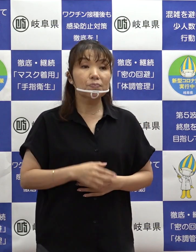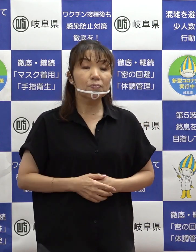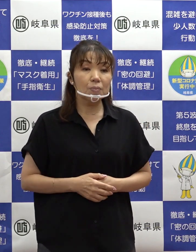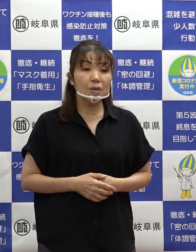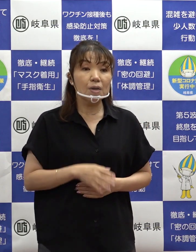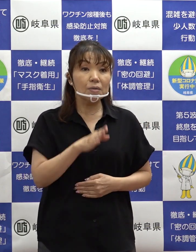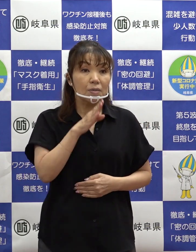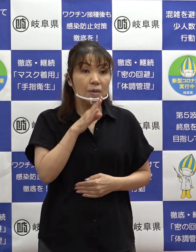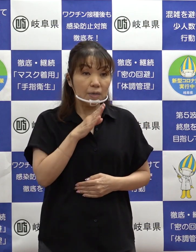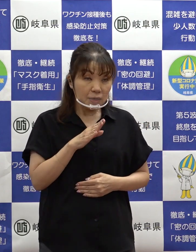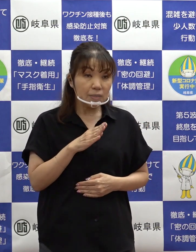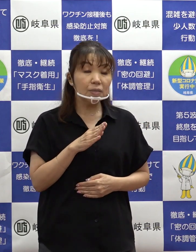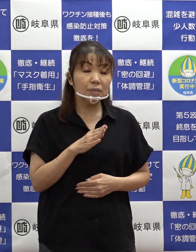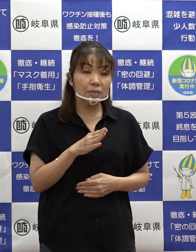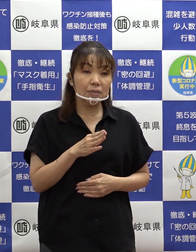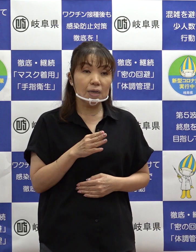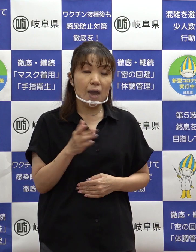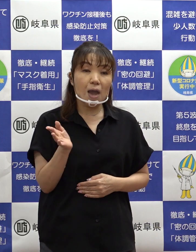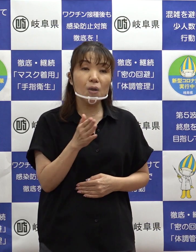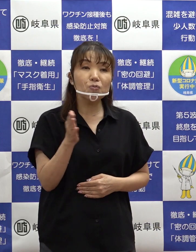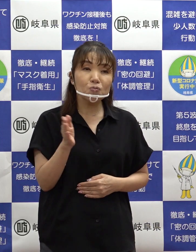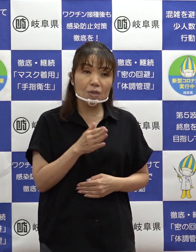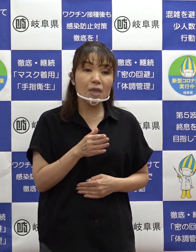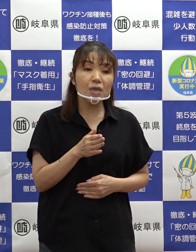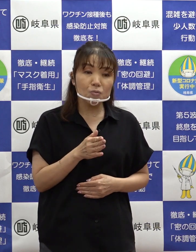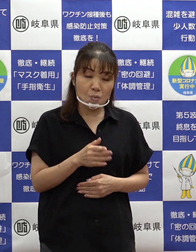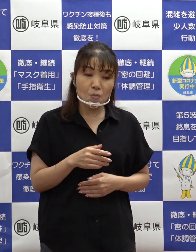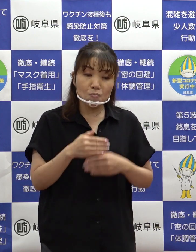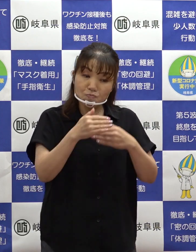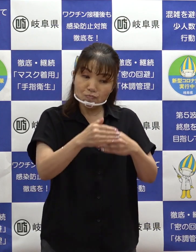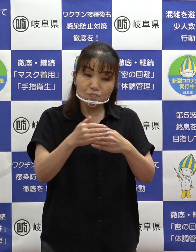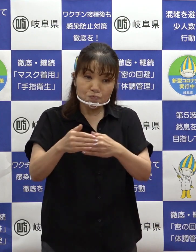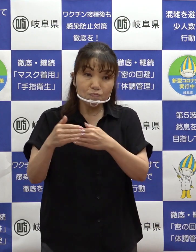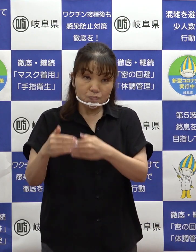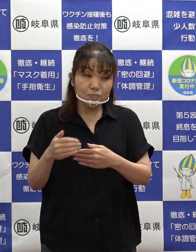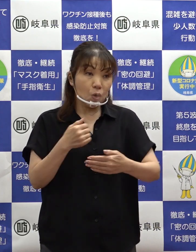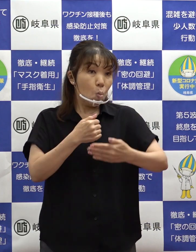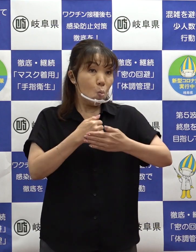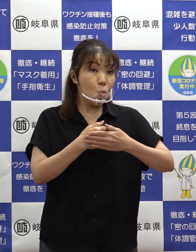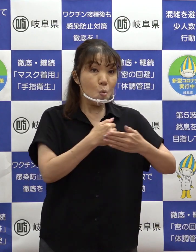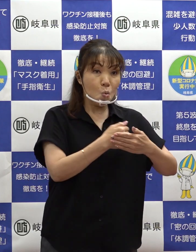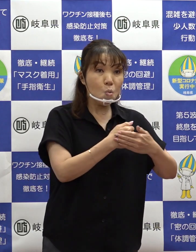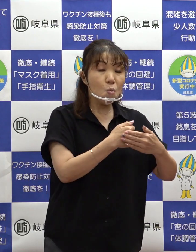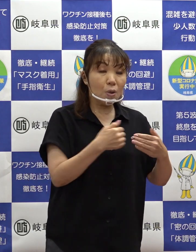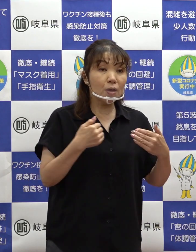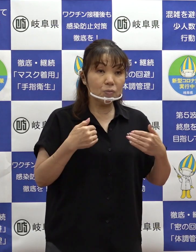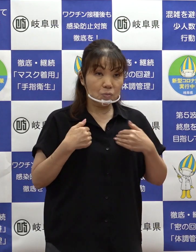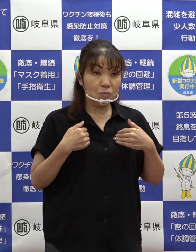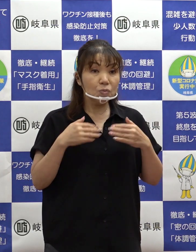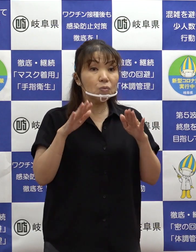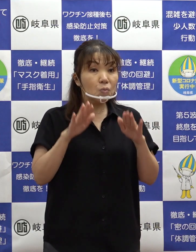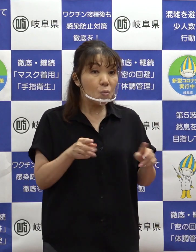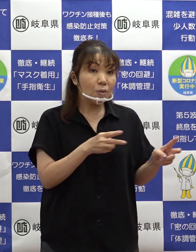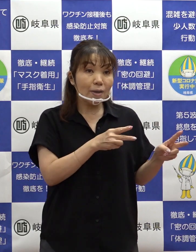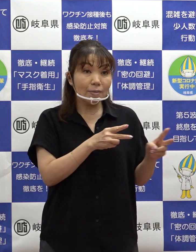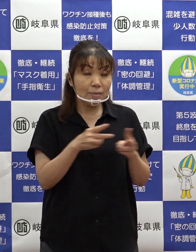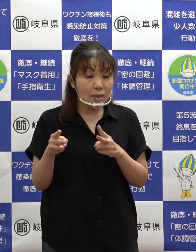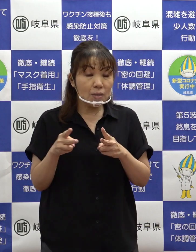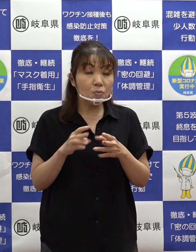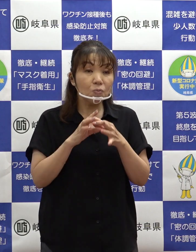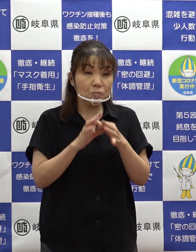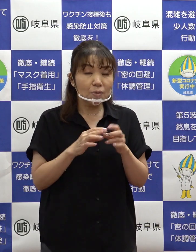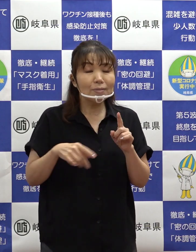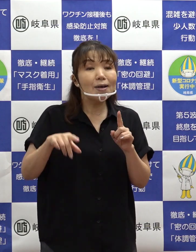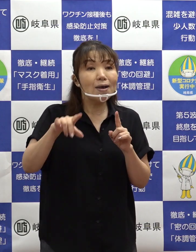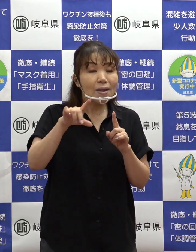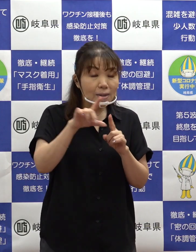一定のインターバルでフォローアップをよくやっていくということで、それはまあ今回こういう制度化するだけにですね、そういったことをさら